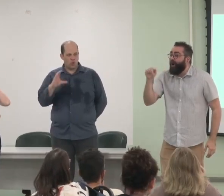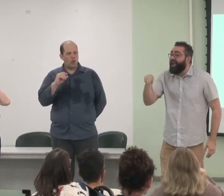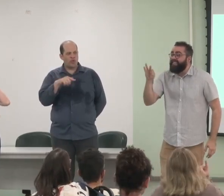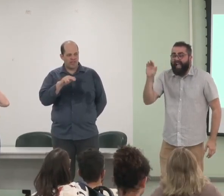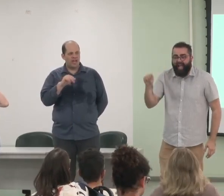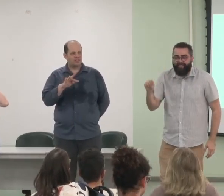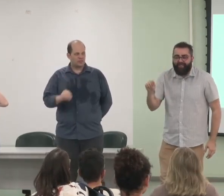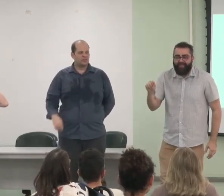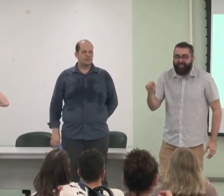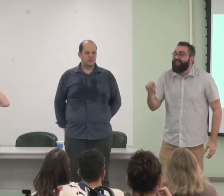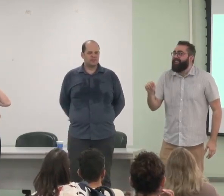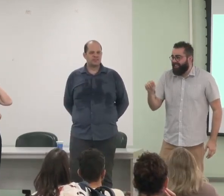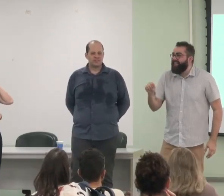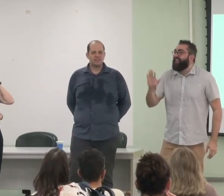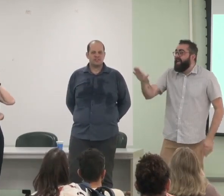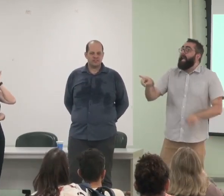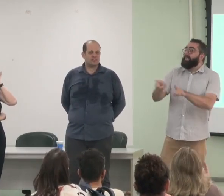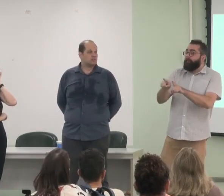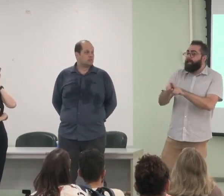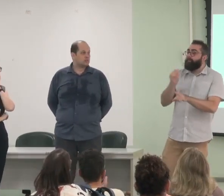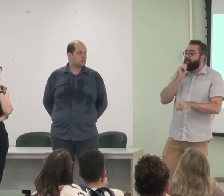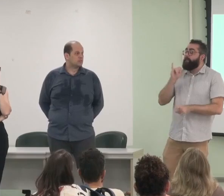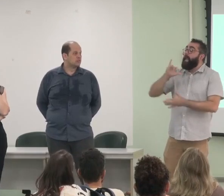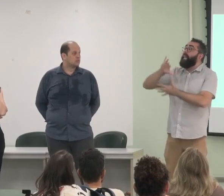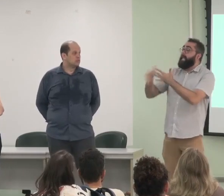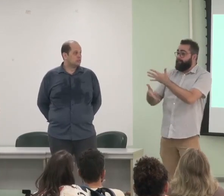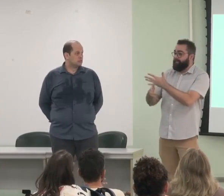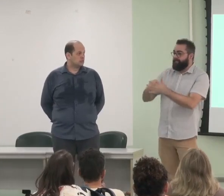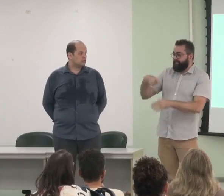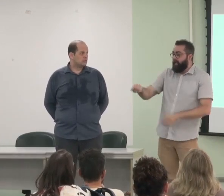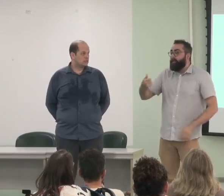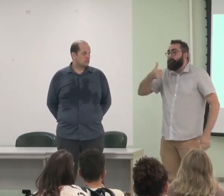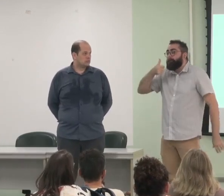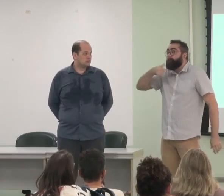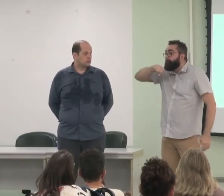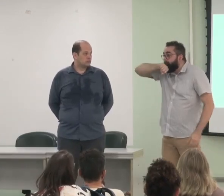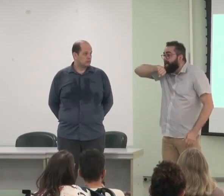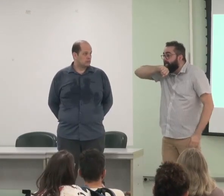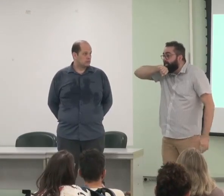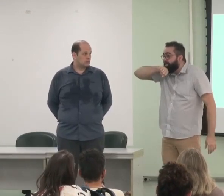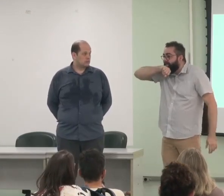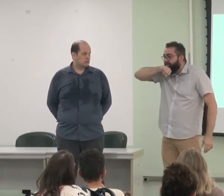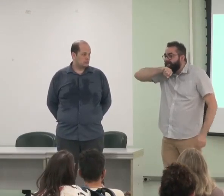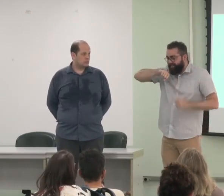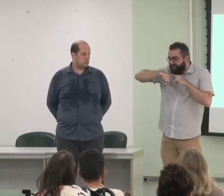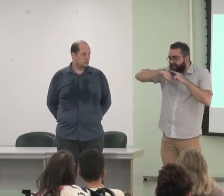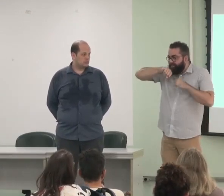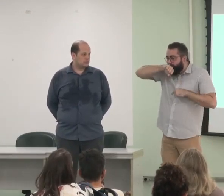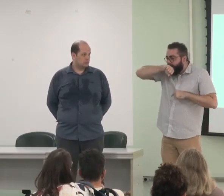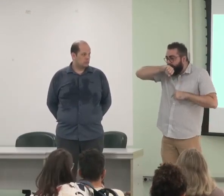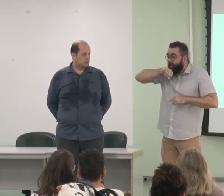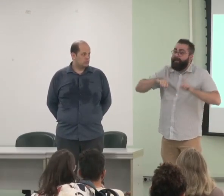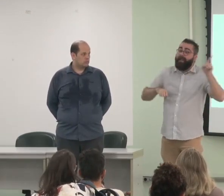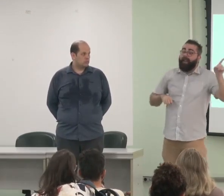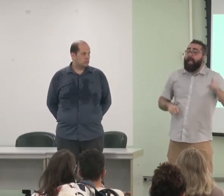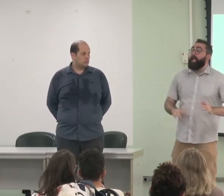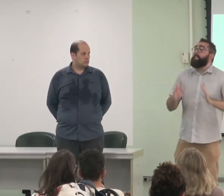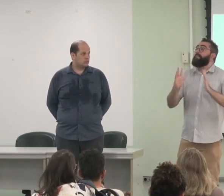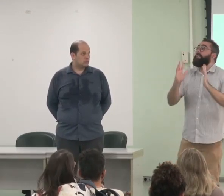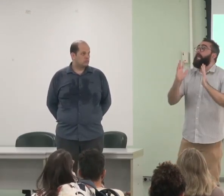é um falso cognato, né? Agora, em Libras, mãe a gente faz dessa forma, beijando o dorso da mão,